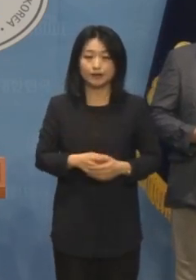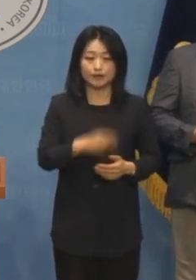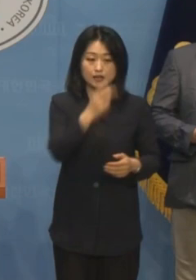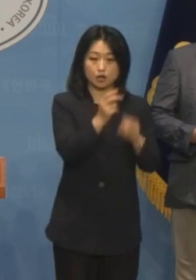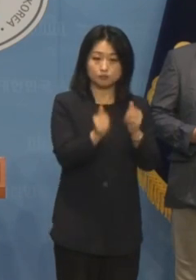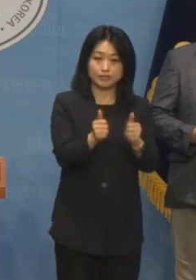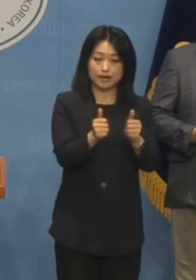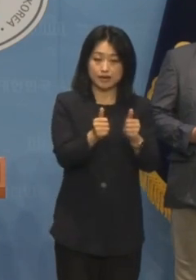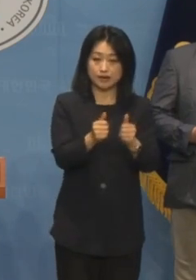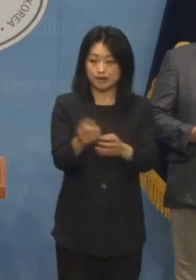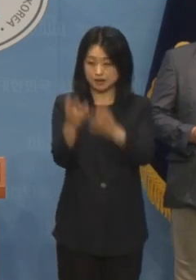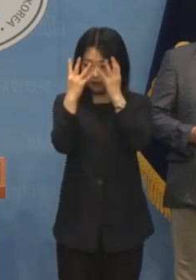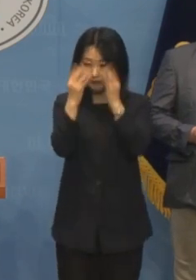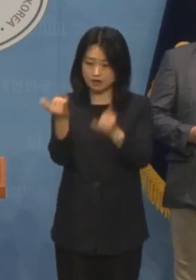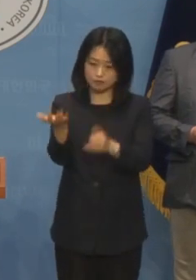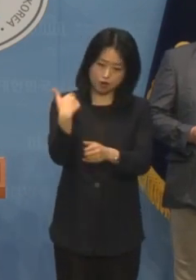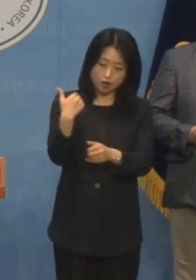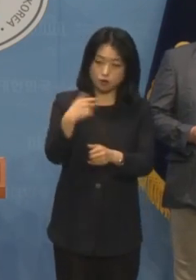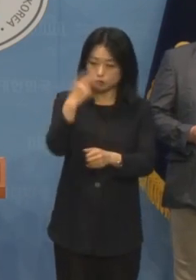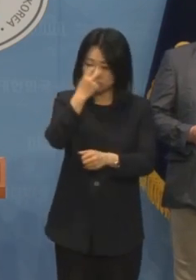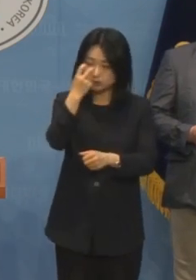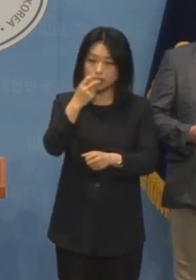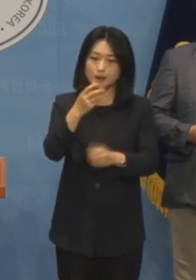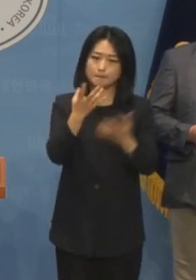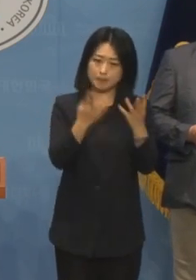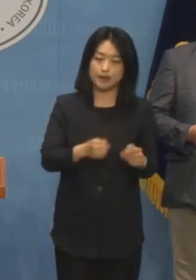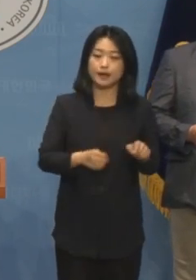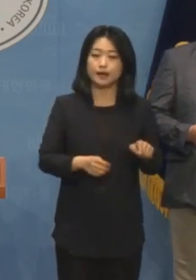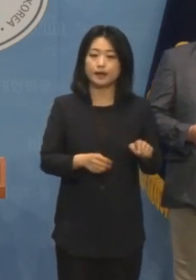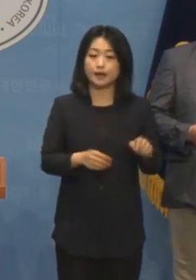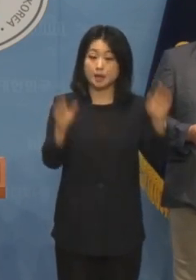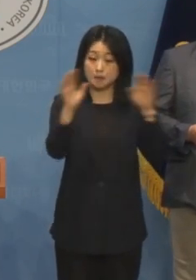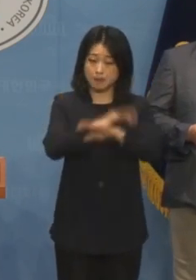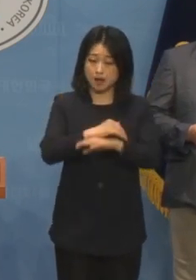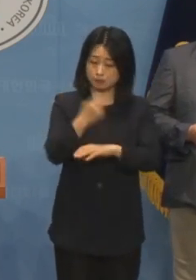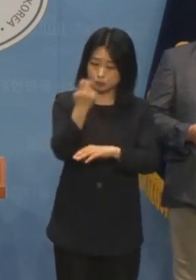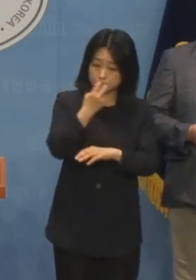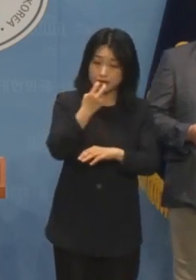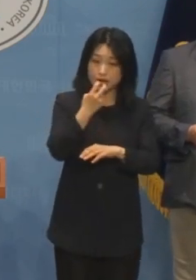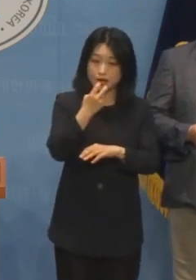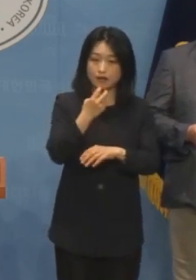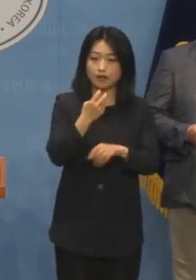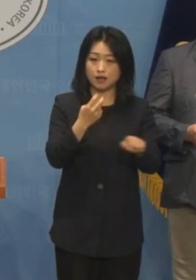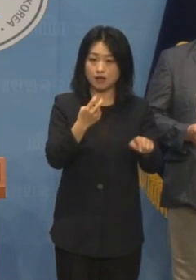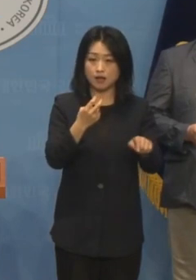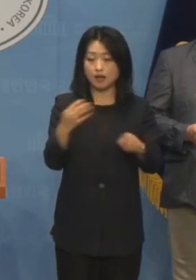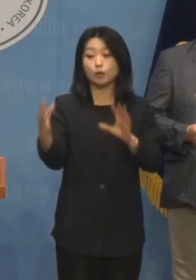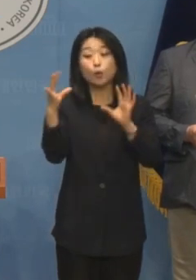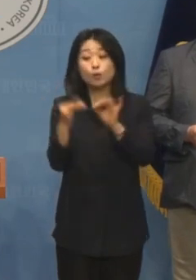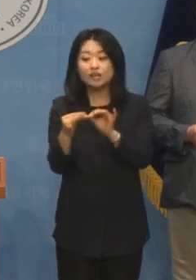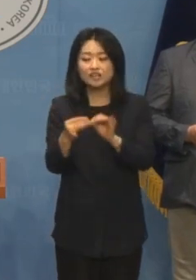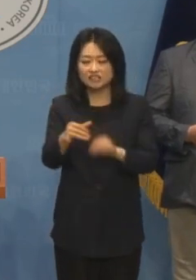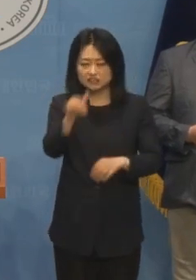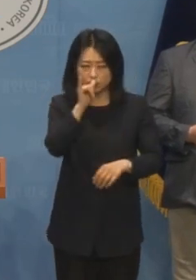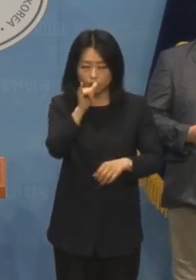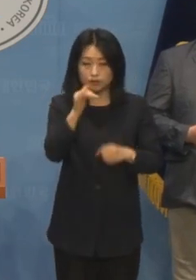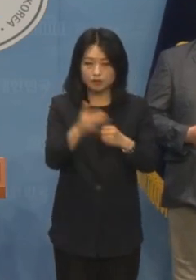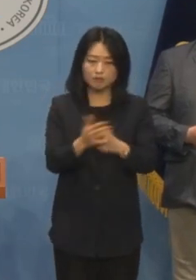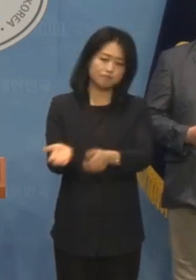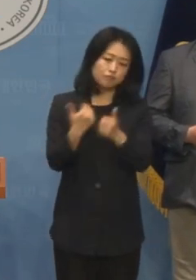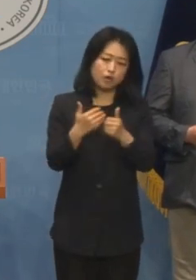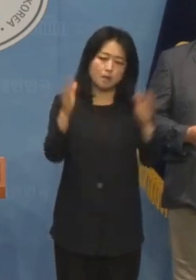검사가 교정시설 수용자를 불러 조사하는 관행도 여전합니다. 심야조사도 폐지했다고 하지만 피의자 동의를 이유로 여전히 이루어지는